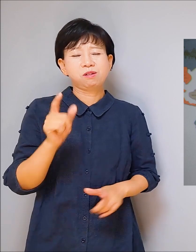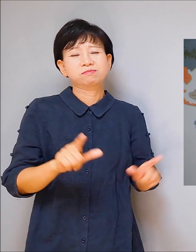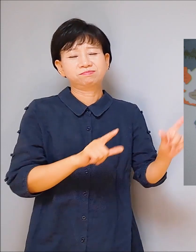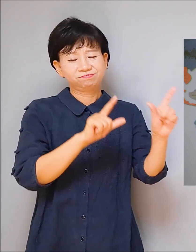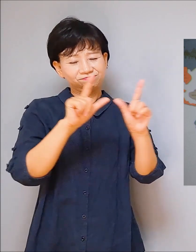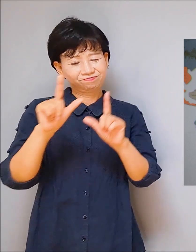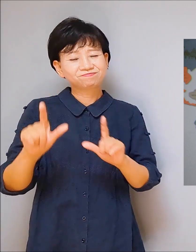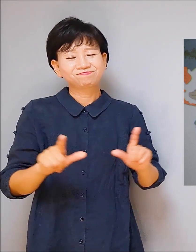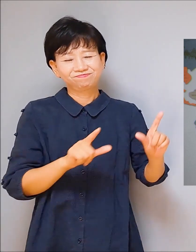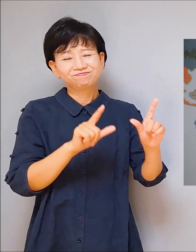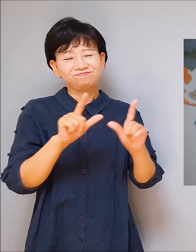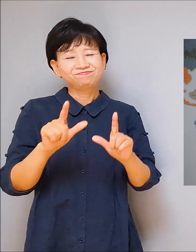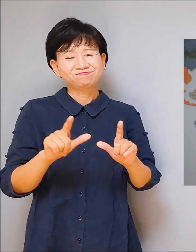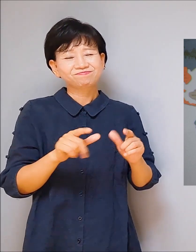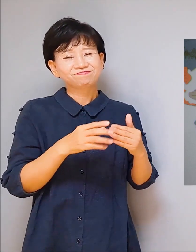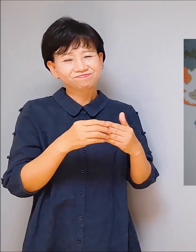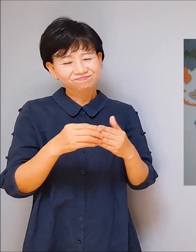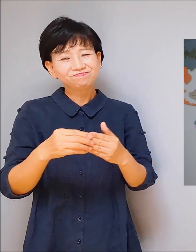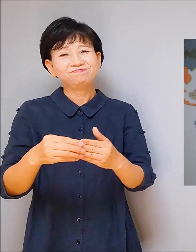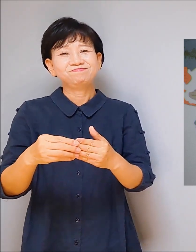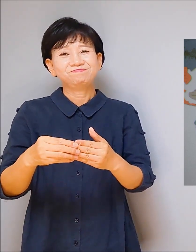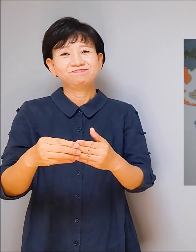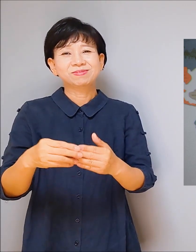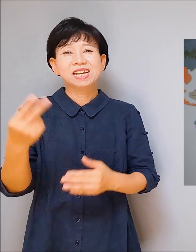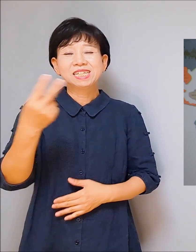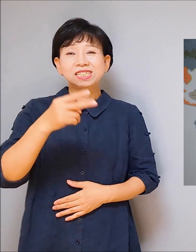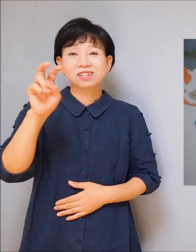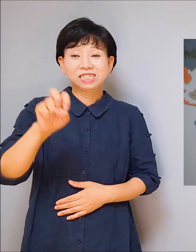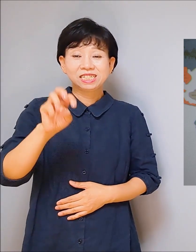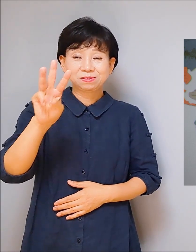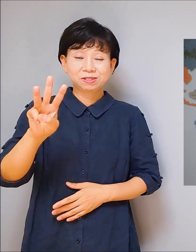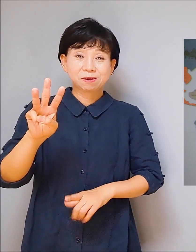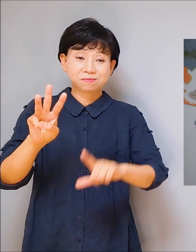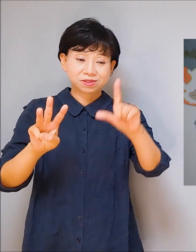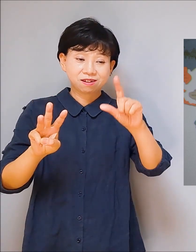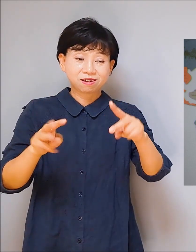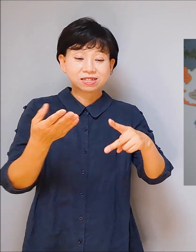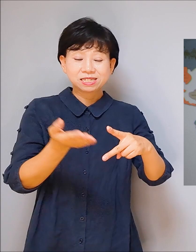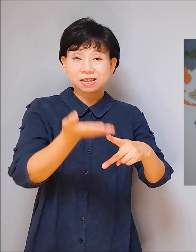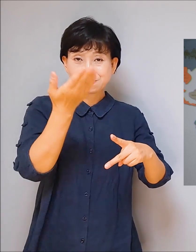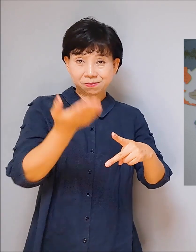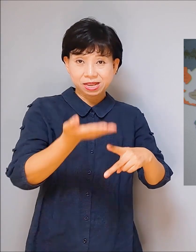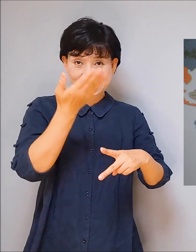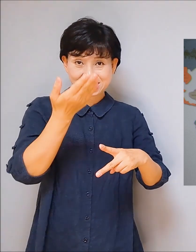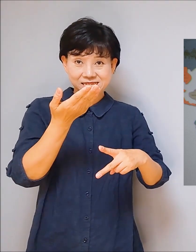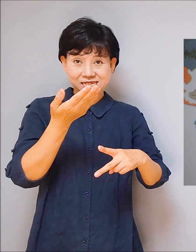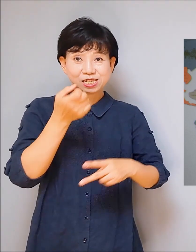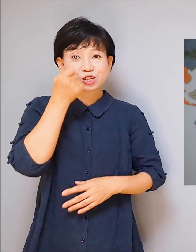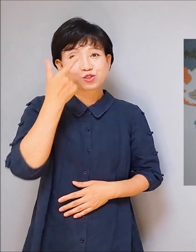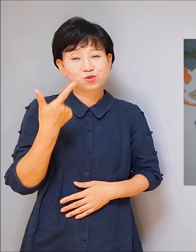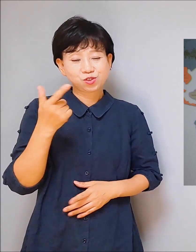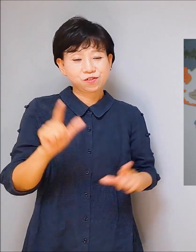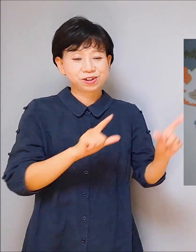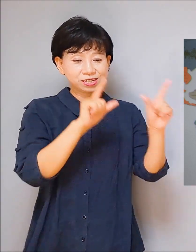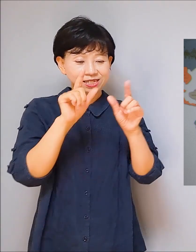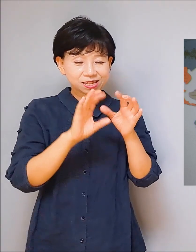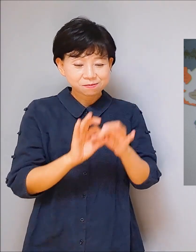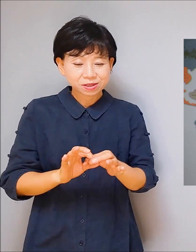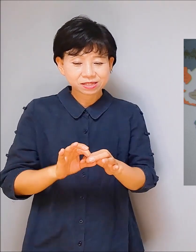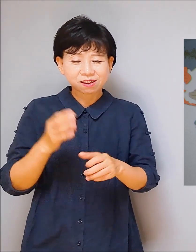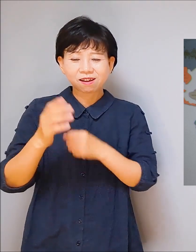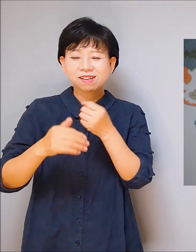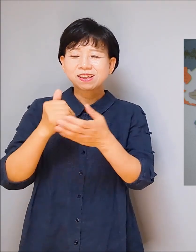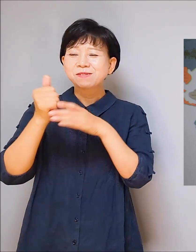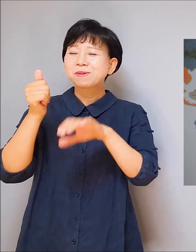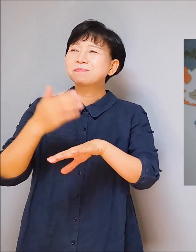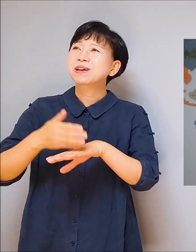해주신 거죠. 2023년 상반기를 다 보내면서 하나님께 감사해서 올려드리는